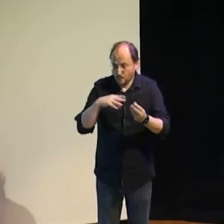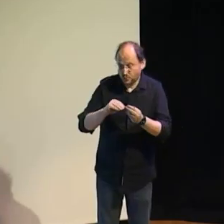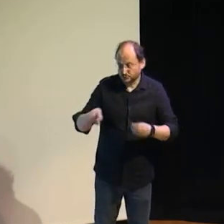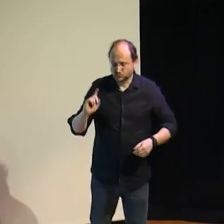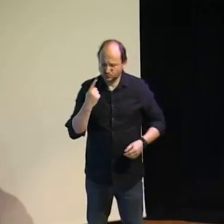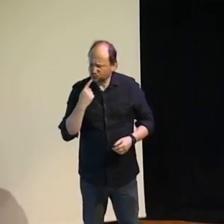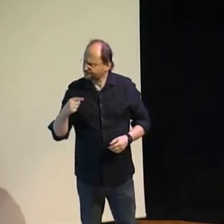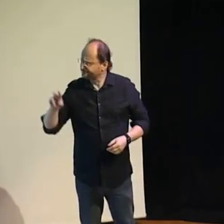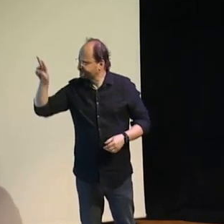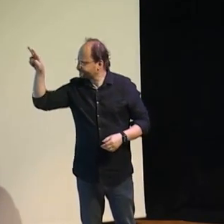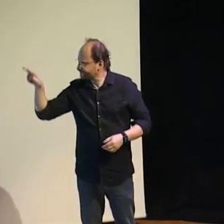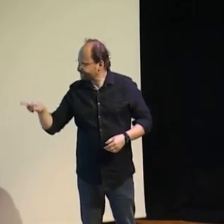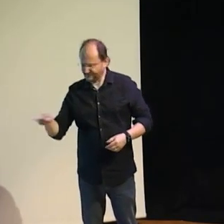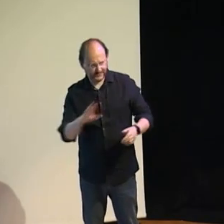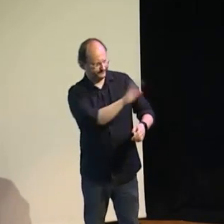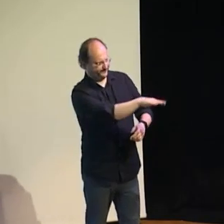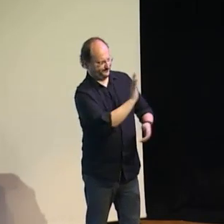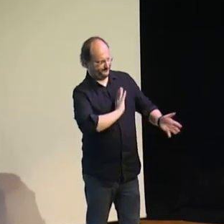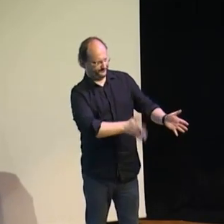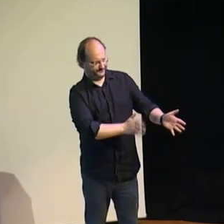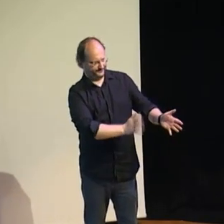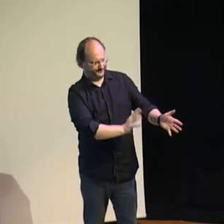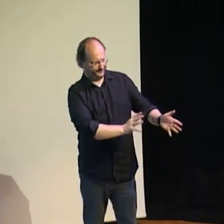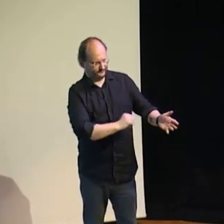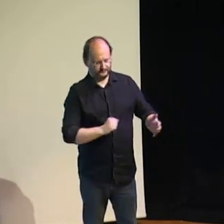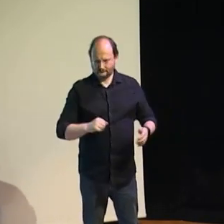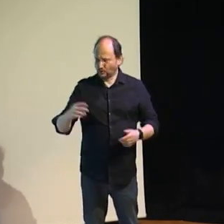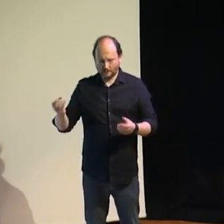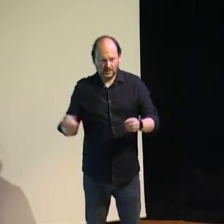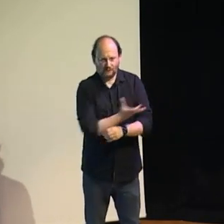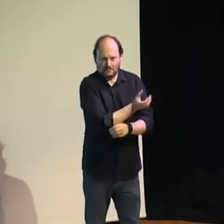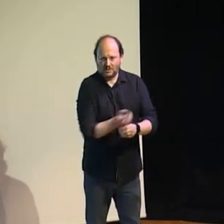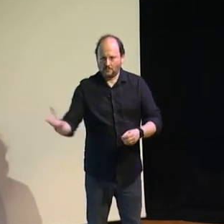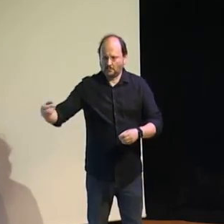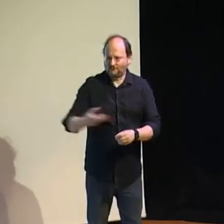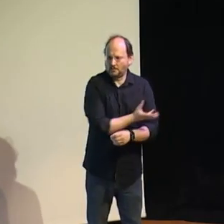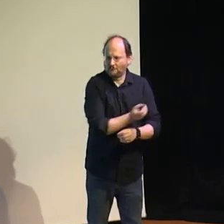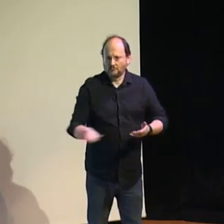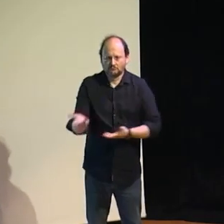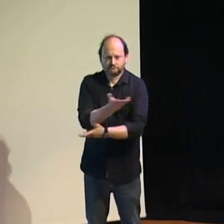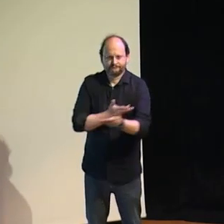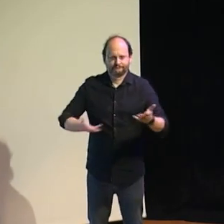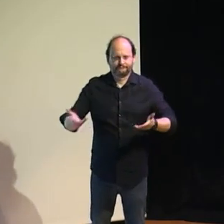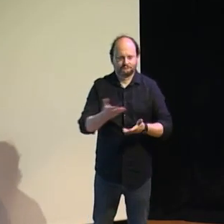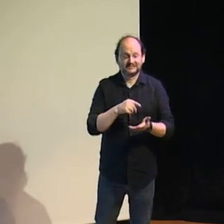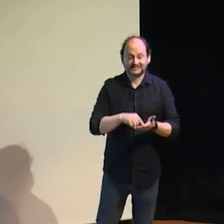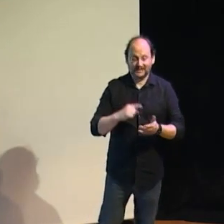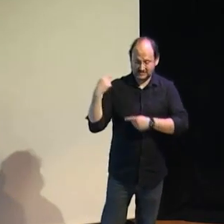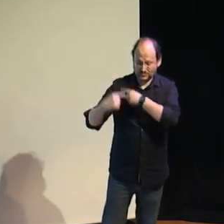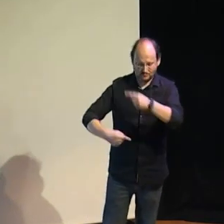rencontres. Et puis, les sourds pouvaient se donner des informations. Les sourds lisaient des informations sur les affiches et se transmettaient les